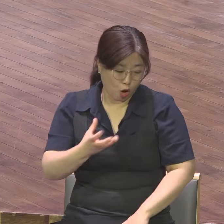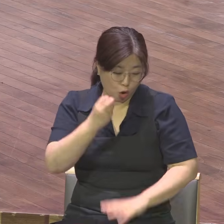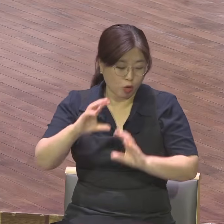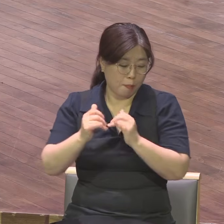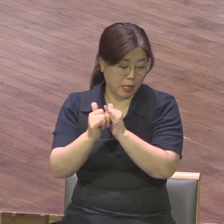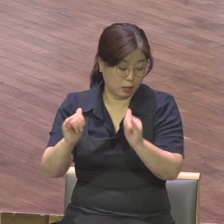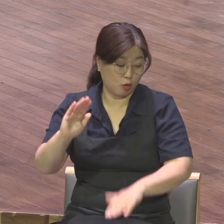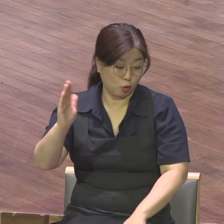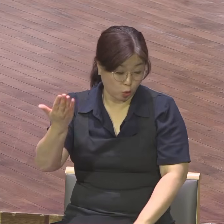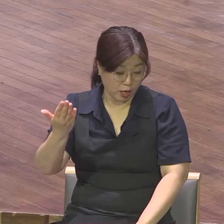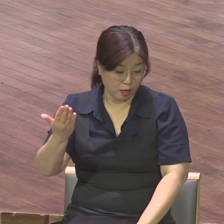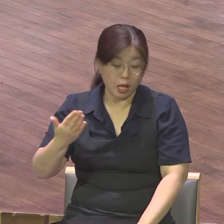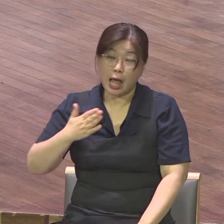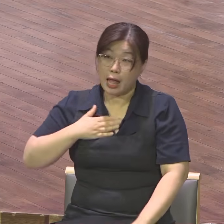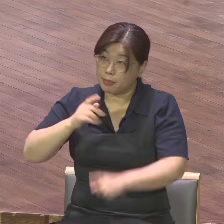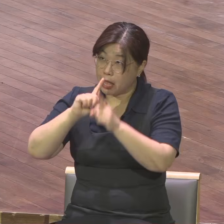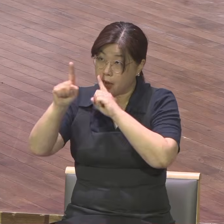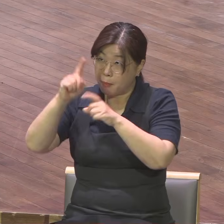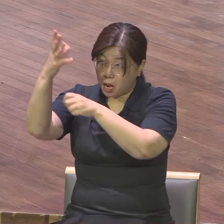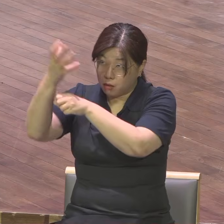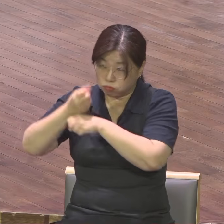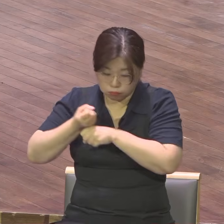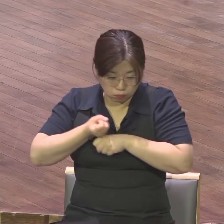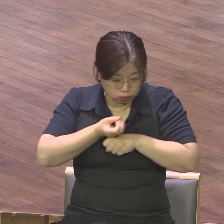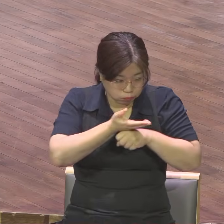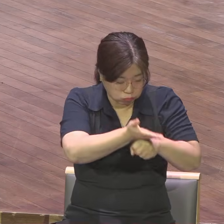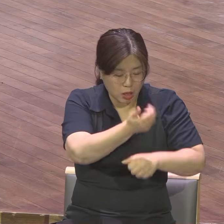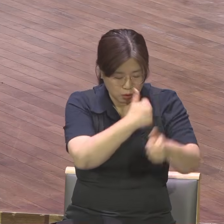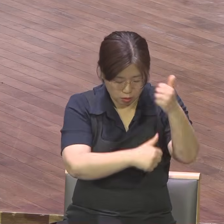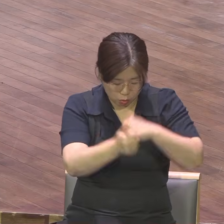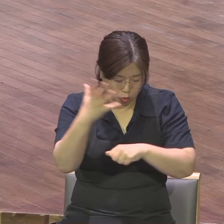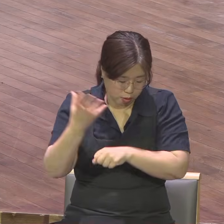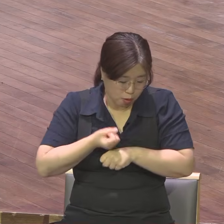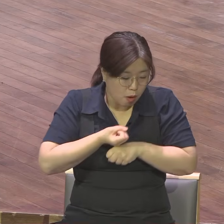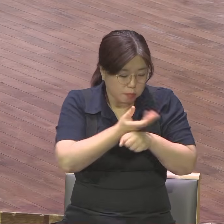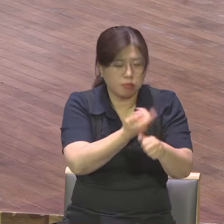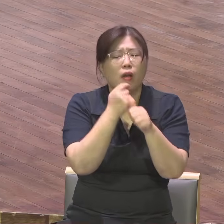이 말을 이스라엘 자손에게 전할지어다.